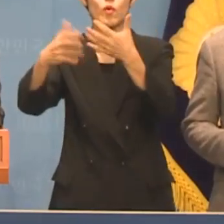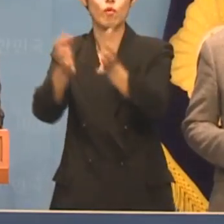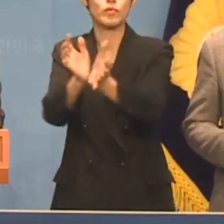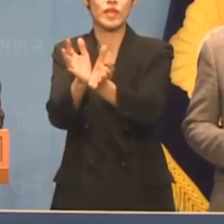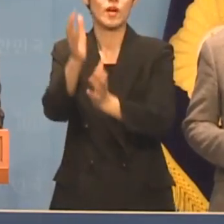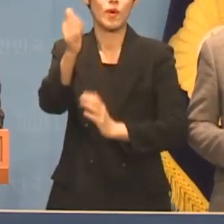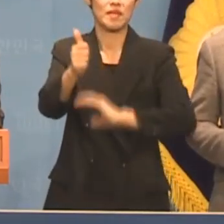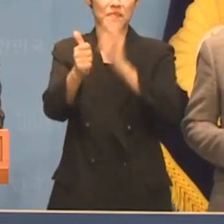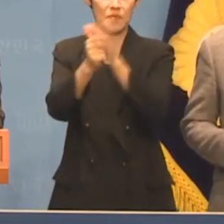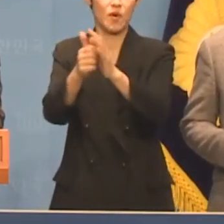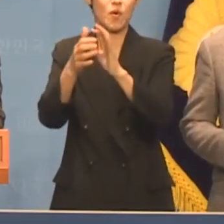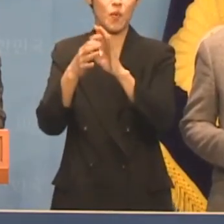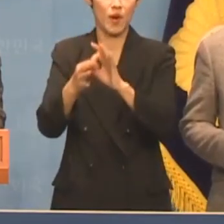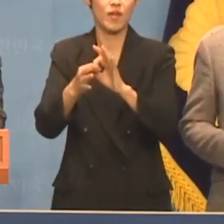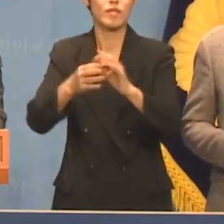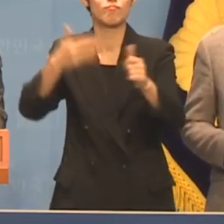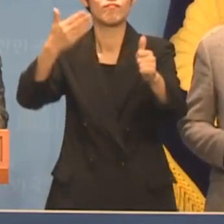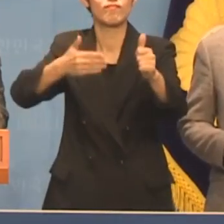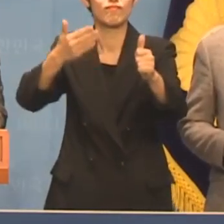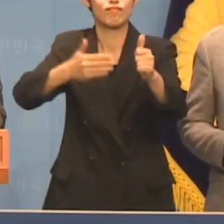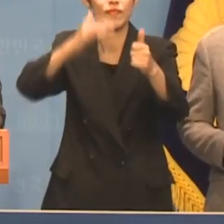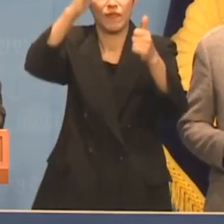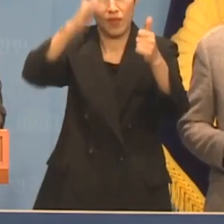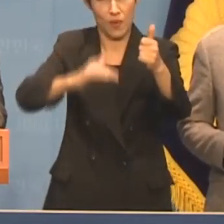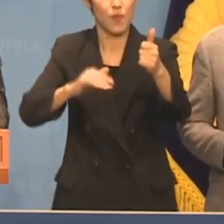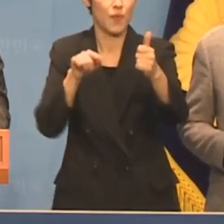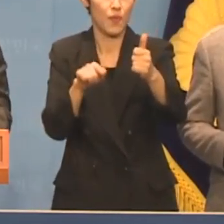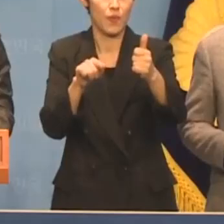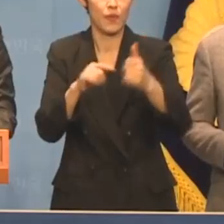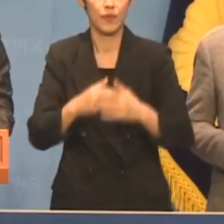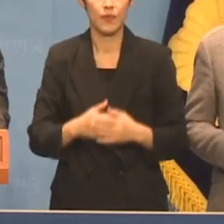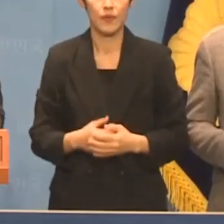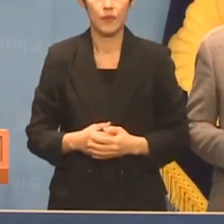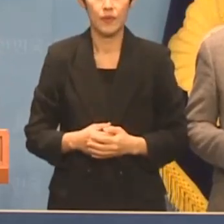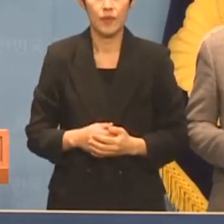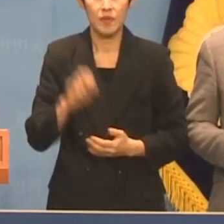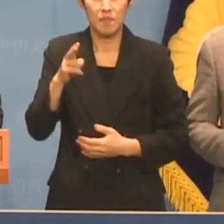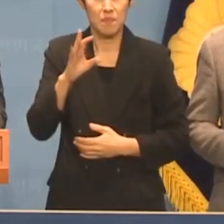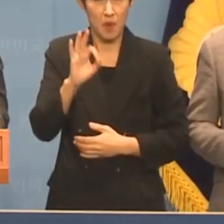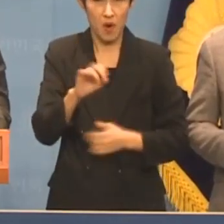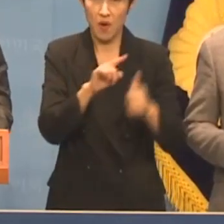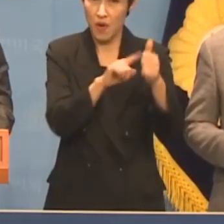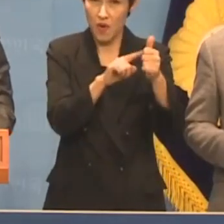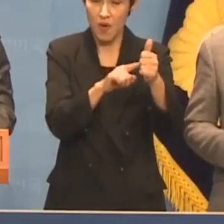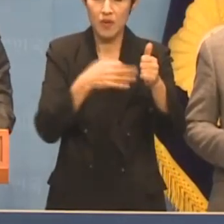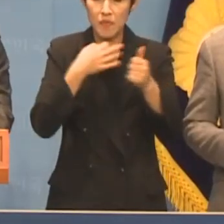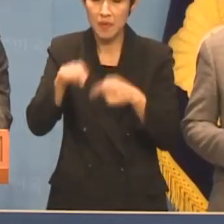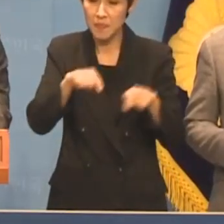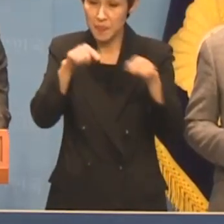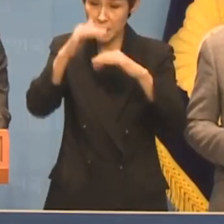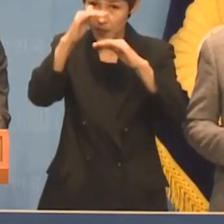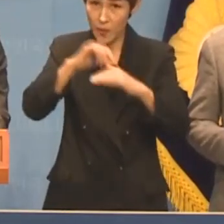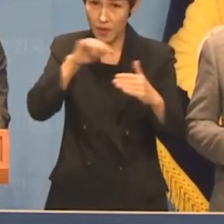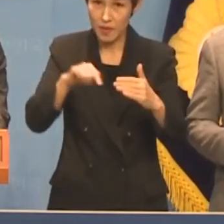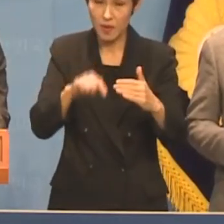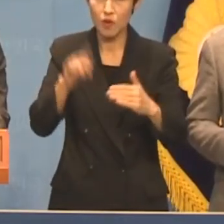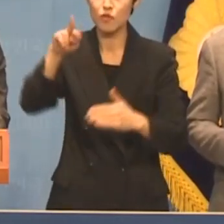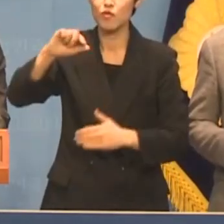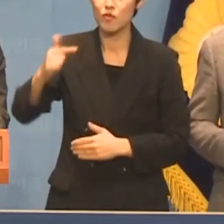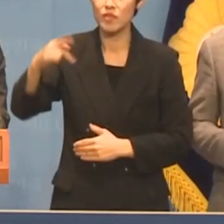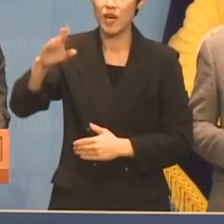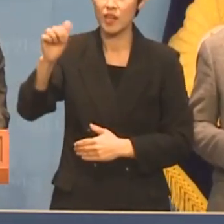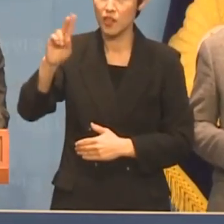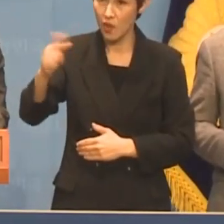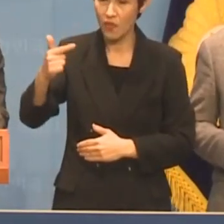관련하여 이야기한 청탁 취지의 내용입니다. 명태균 씨는 해당 녹취에서 윤상현과